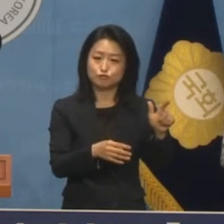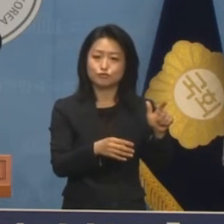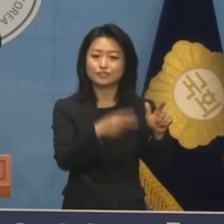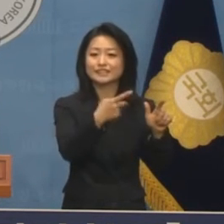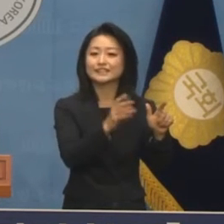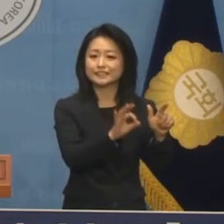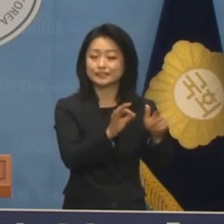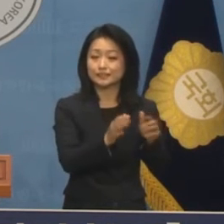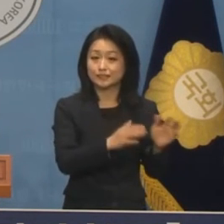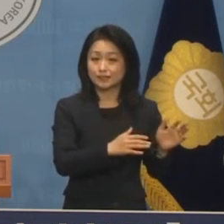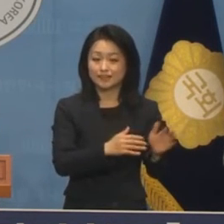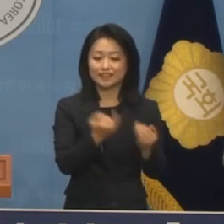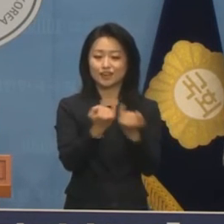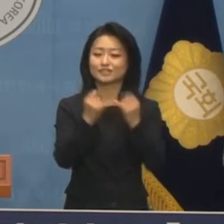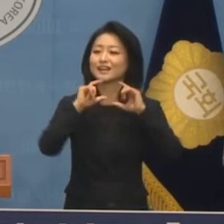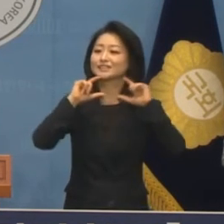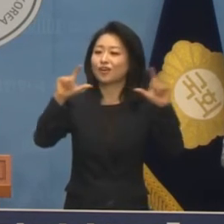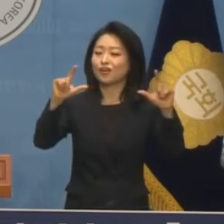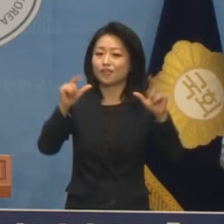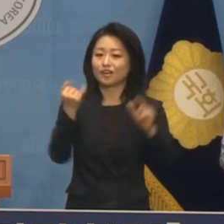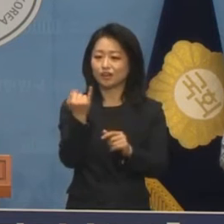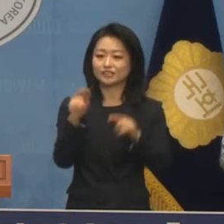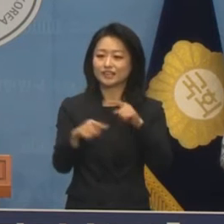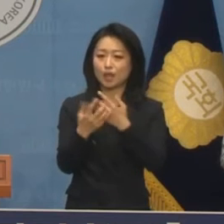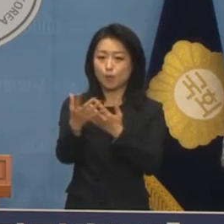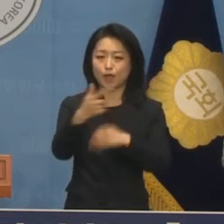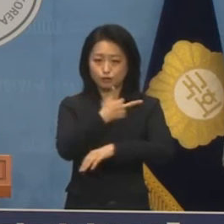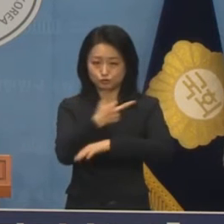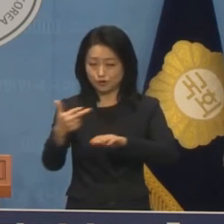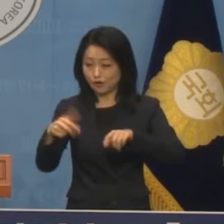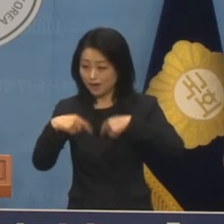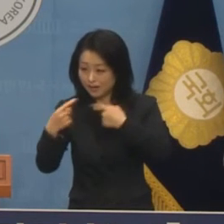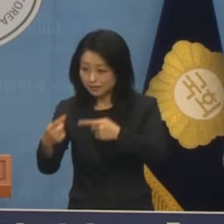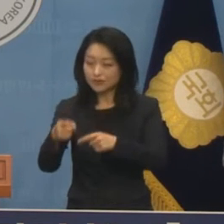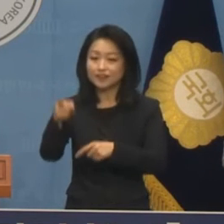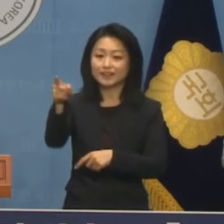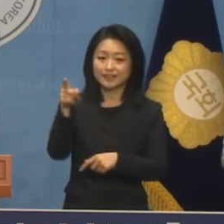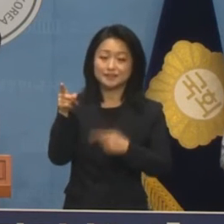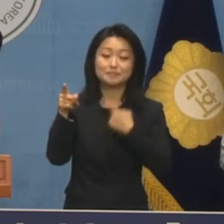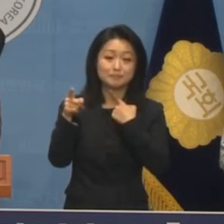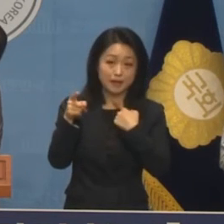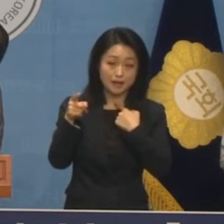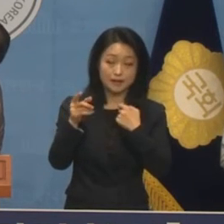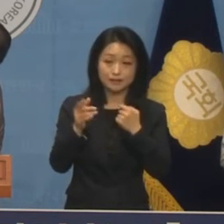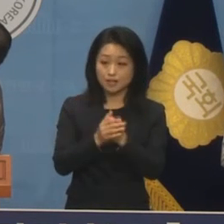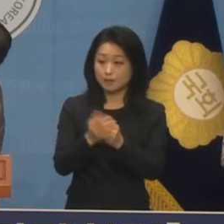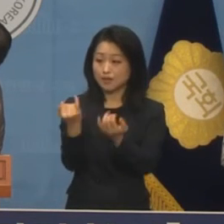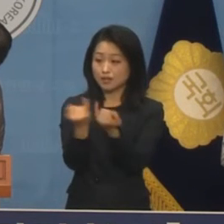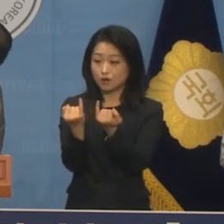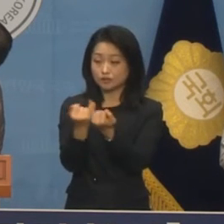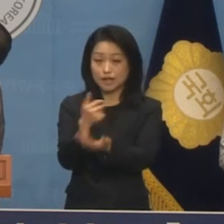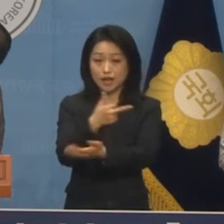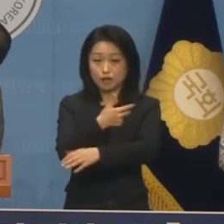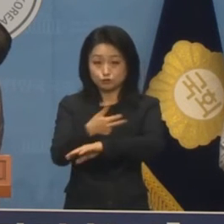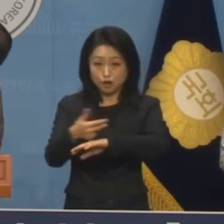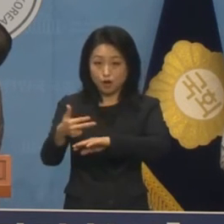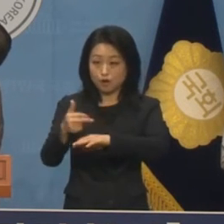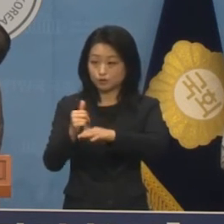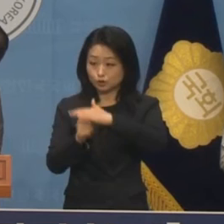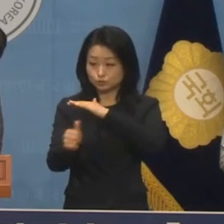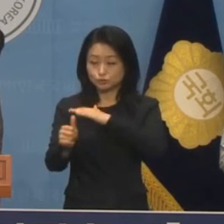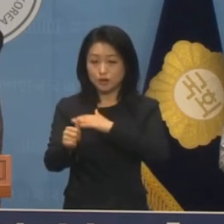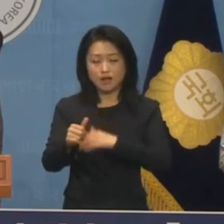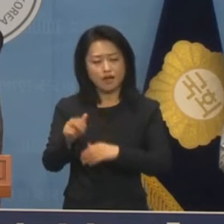됐는데 여자라고 선언하고 여자대회에 나가서 우승을 한 겁니다. 이러니까 여자 수영 선수들이 이거